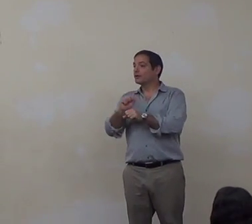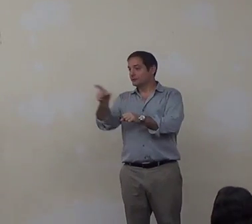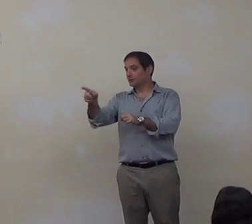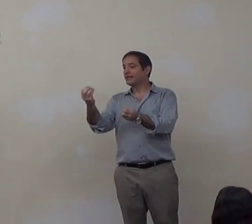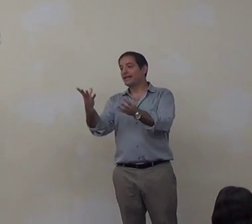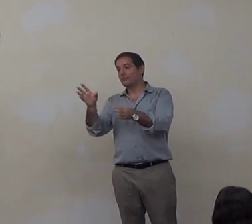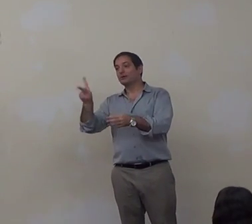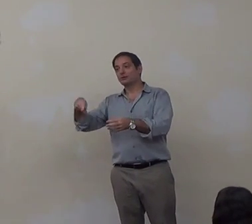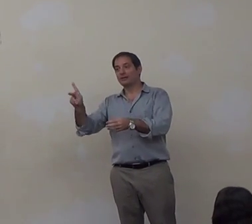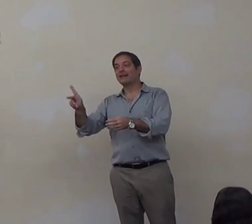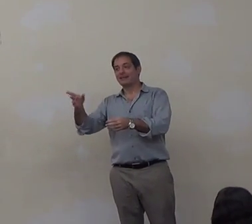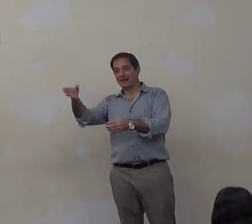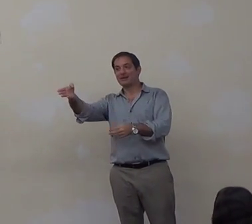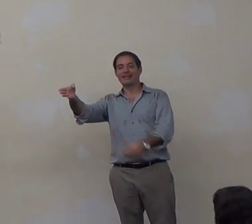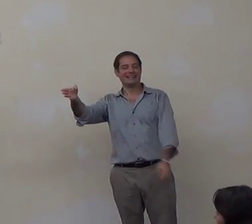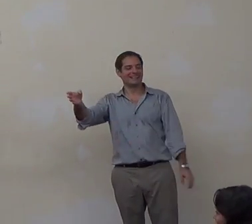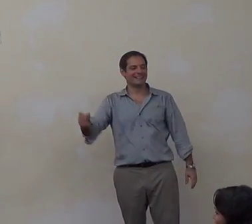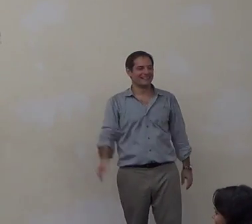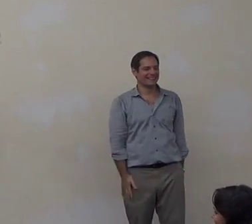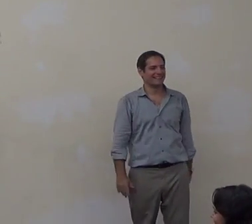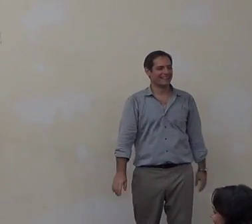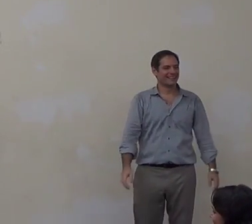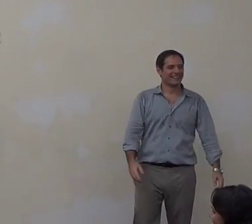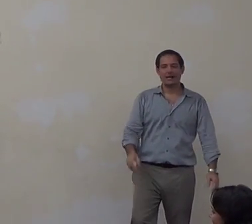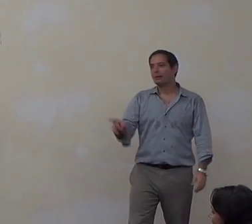Mira. ¿Tu trabajo? ¿Tú tienes ahí? Porque tú trabajas en el banco.